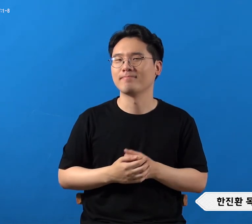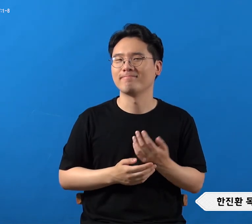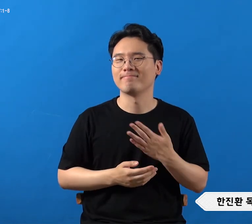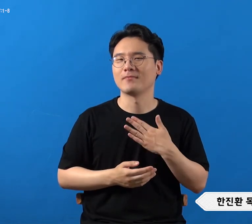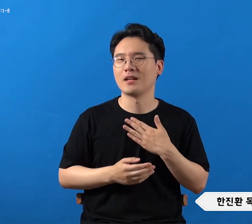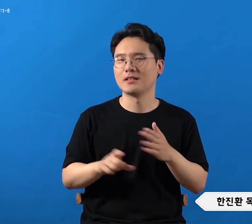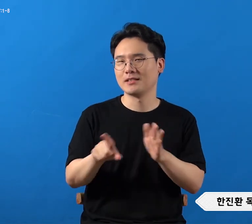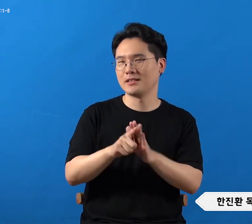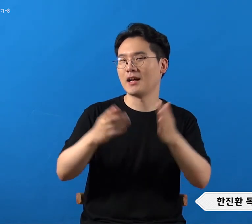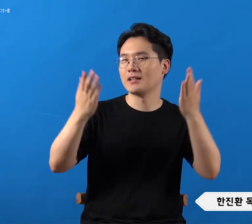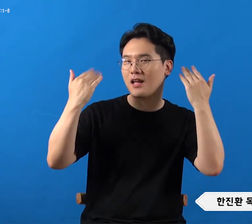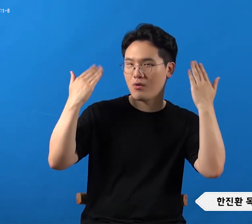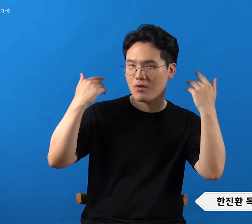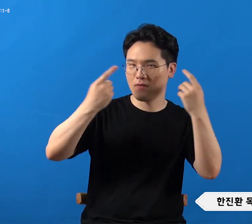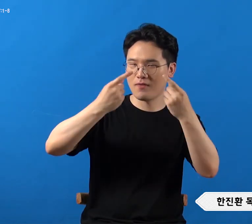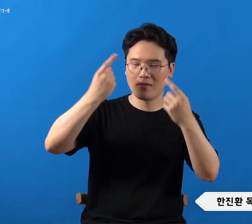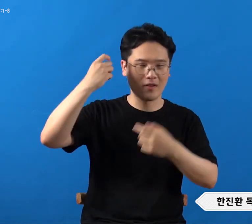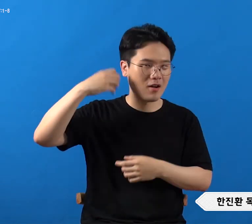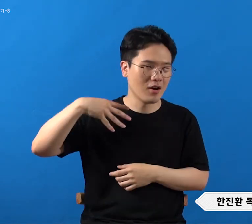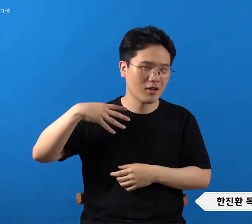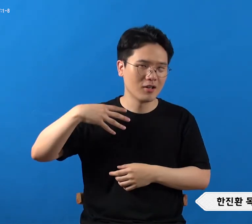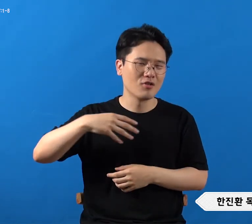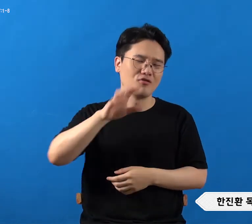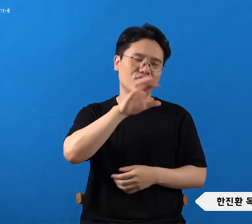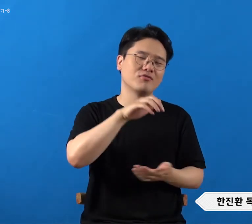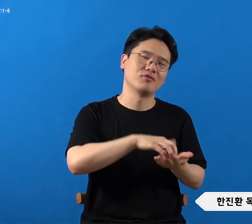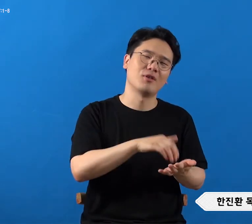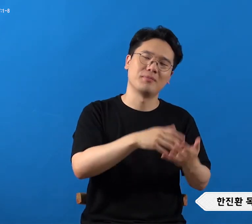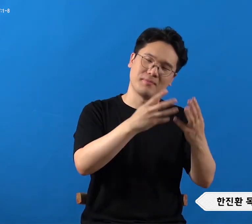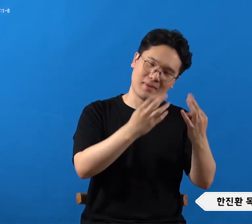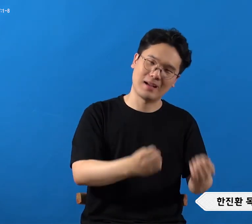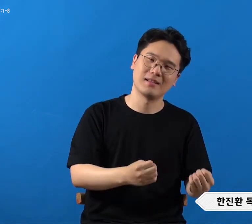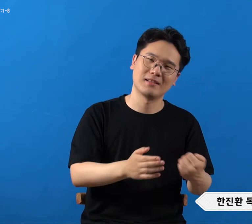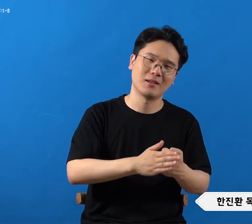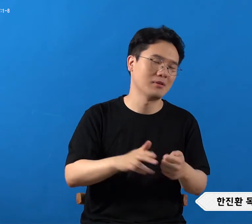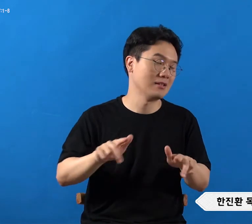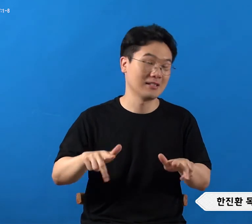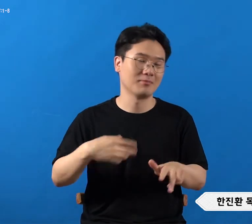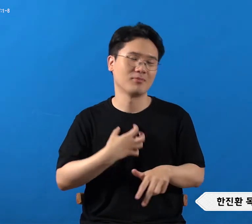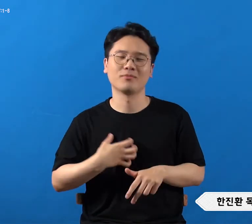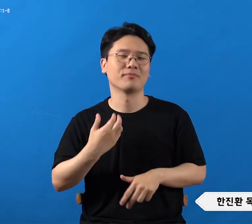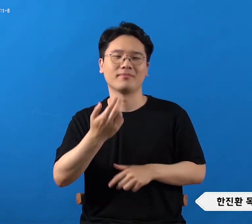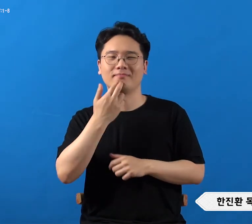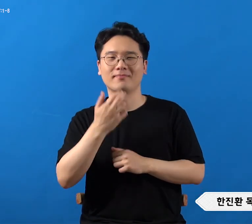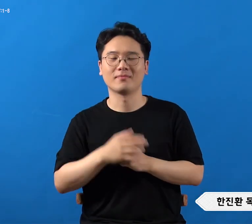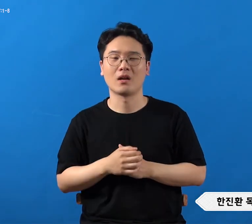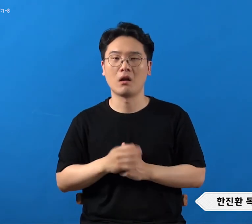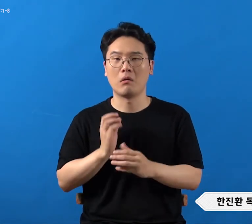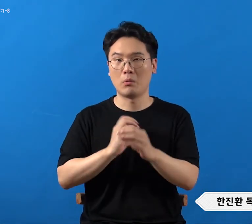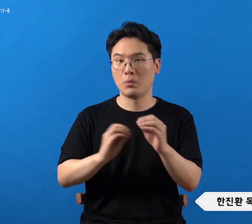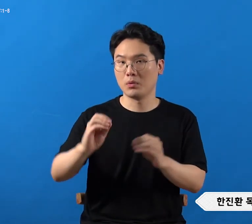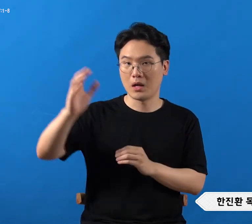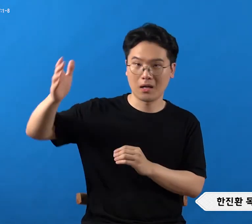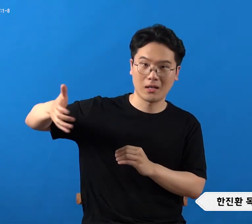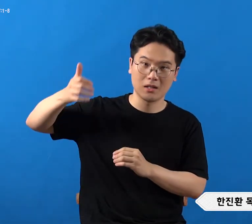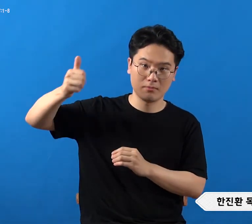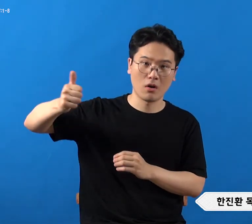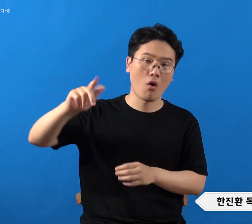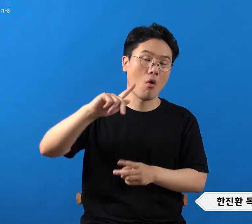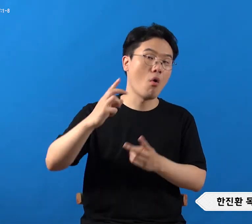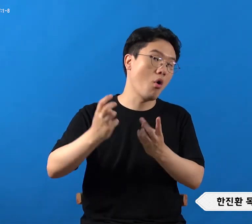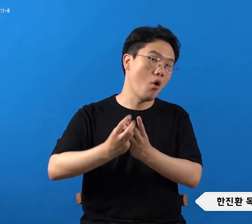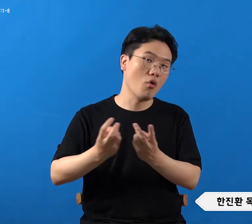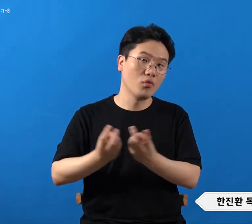신학대학원에서 이 훈련이 많이 돼가지고 걱정하지 않습니다. 오히려 하나님께서 어떻게 기가